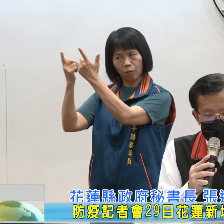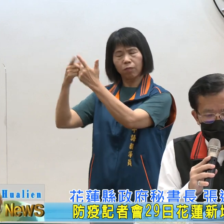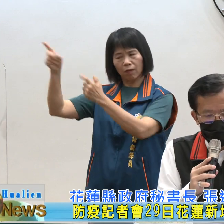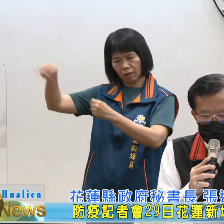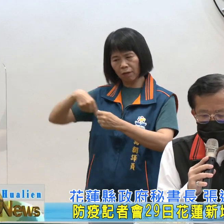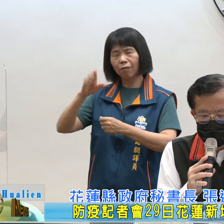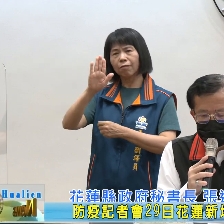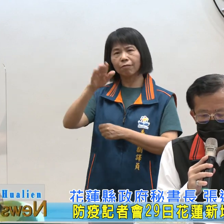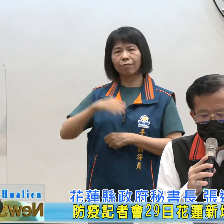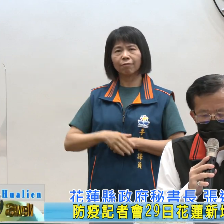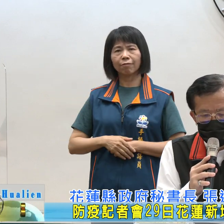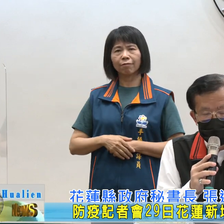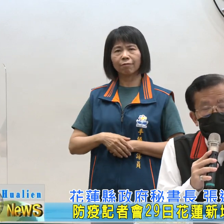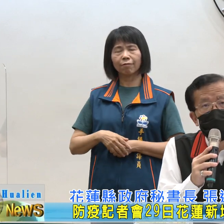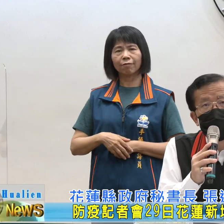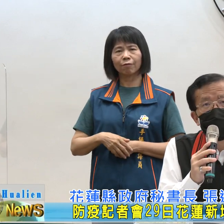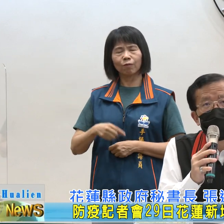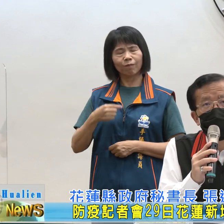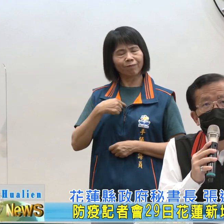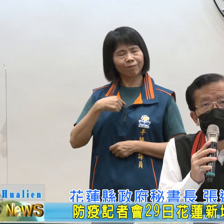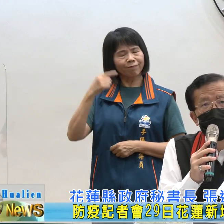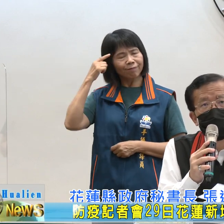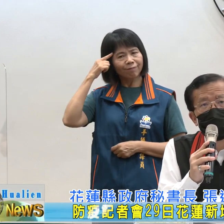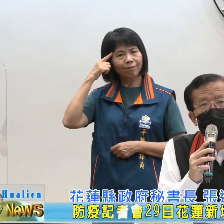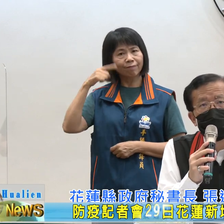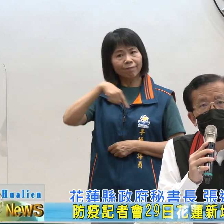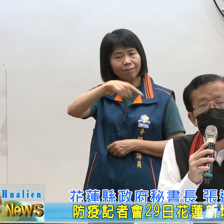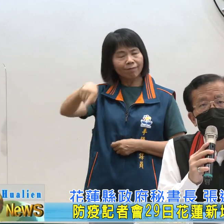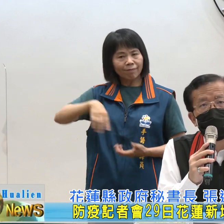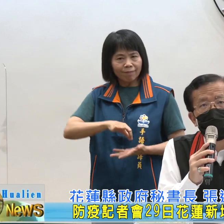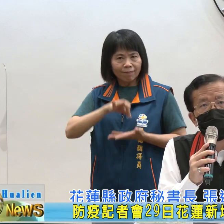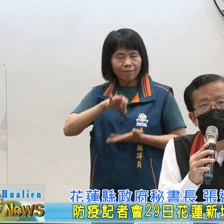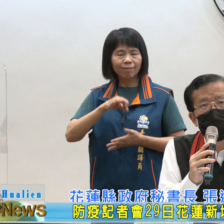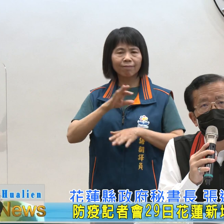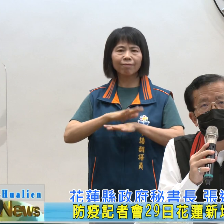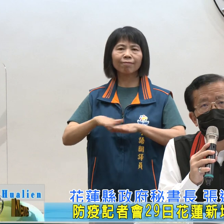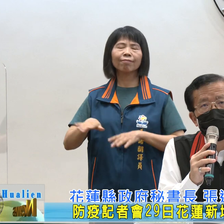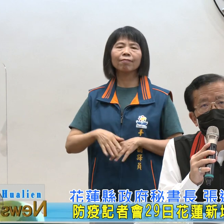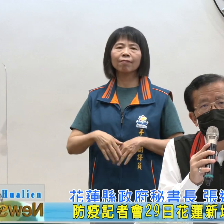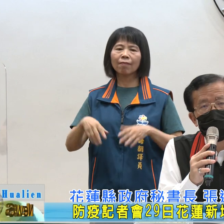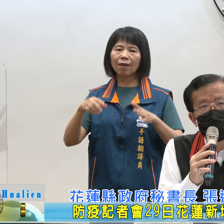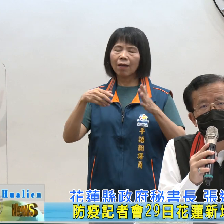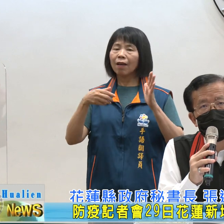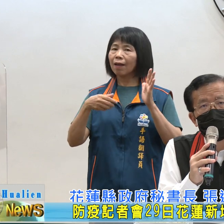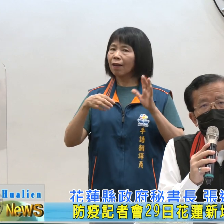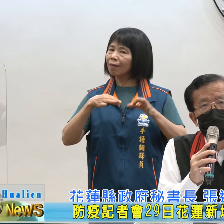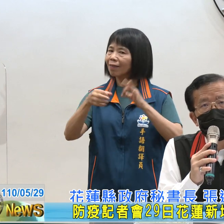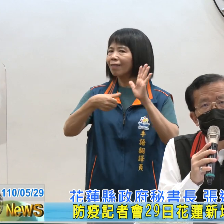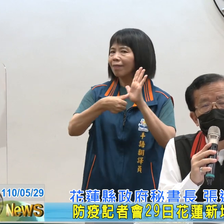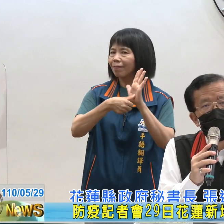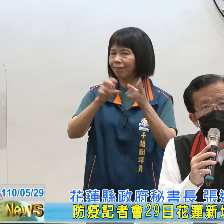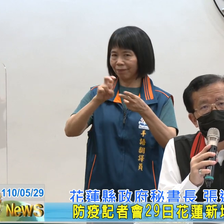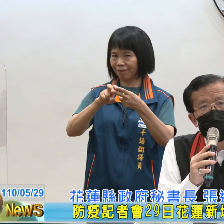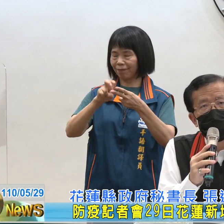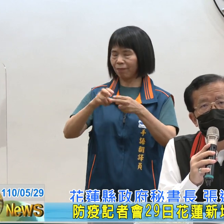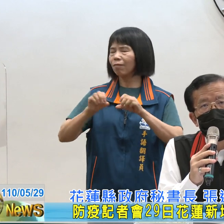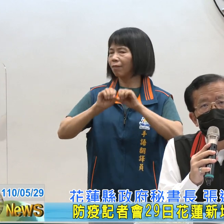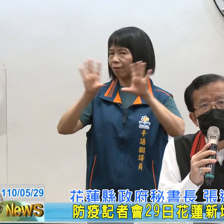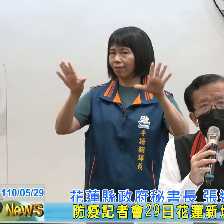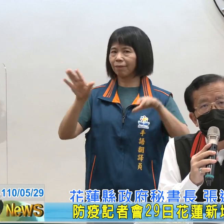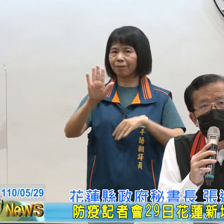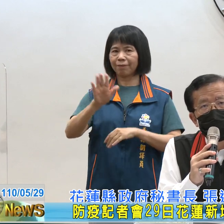们基于乡亲的疑虑，我们公布了他的店跟地址。那么有